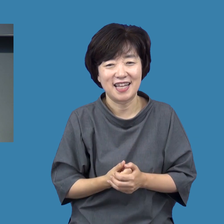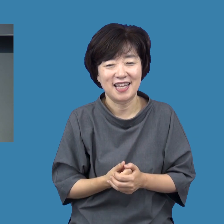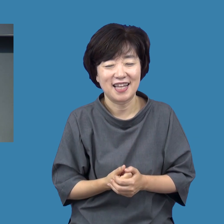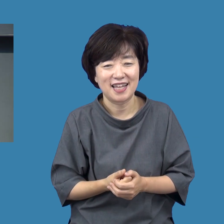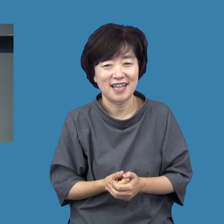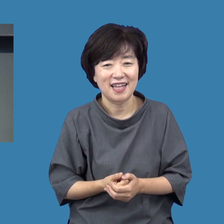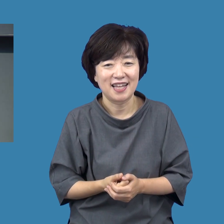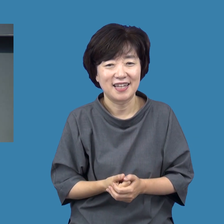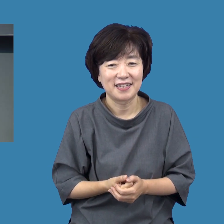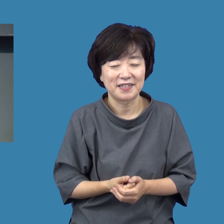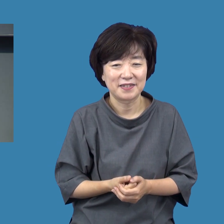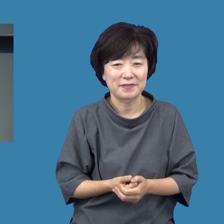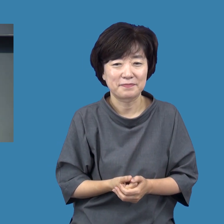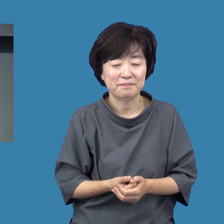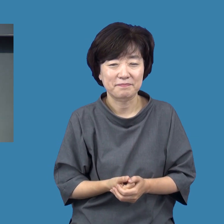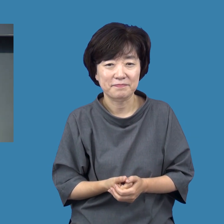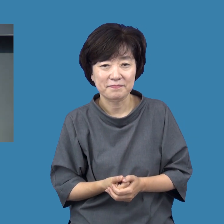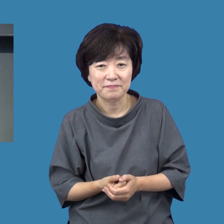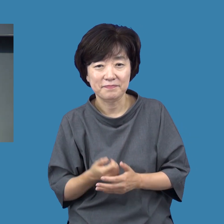자, 그래서